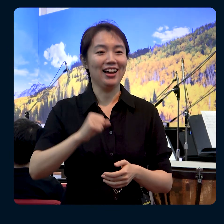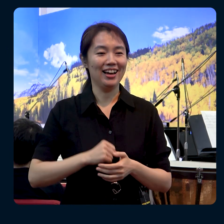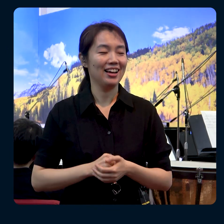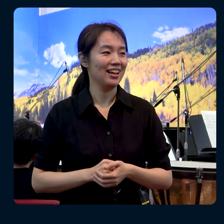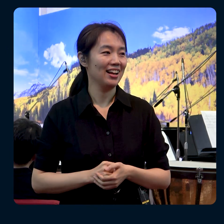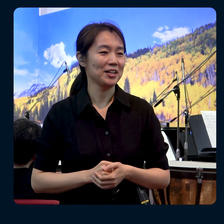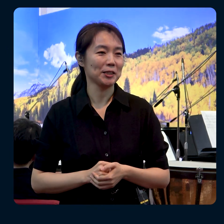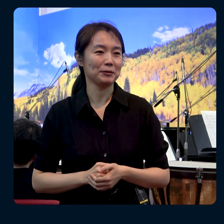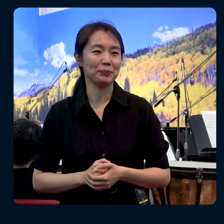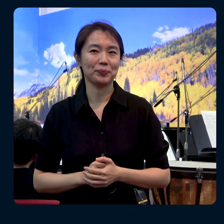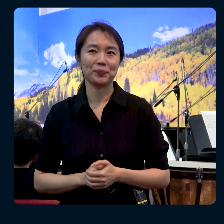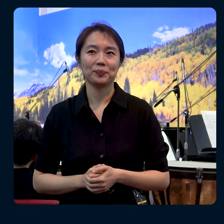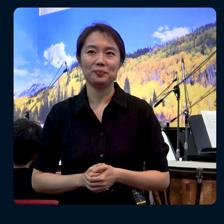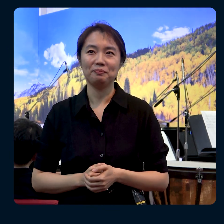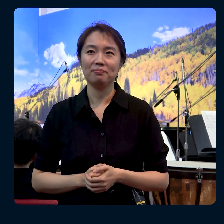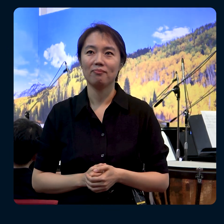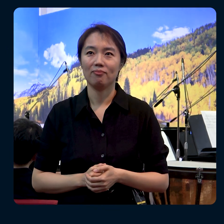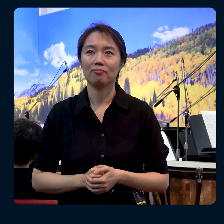여러분,